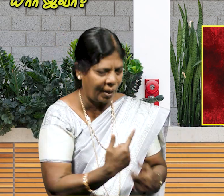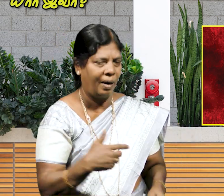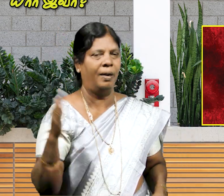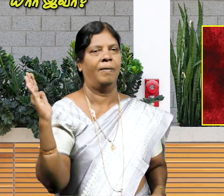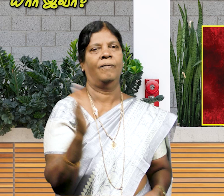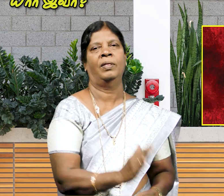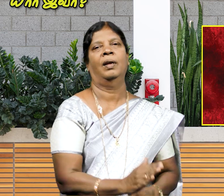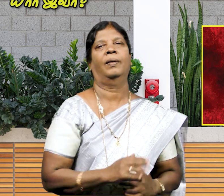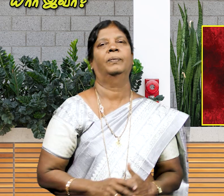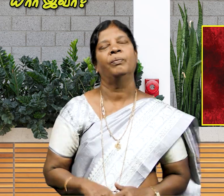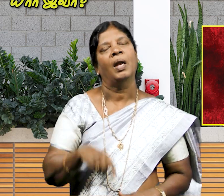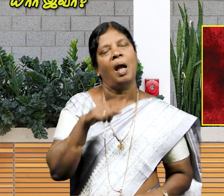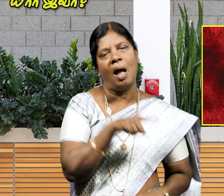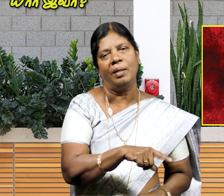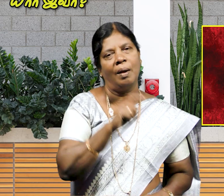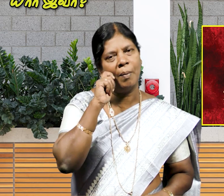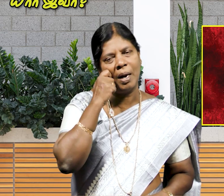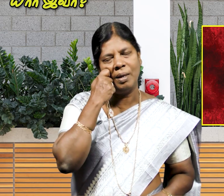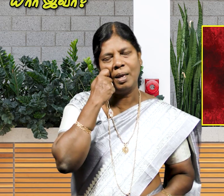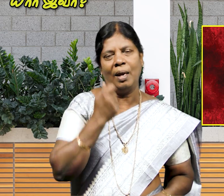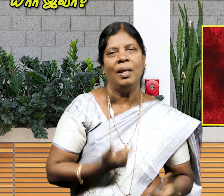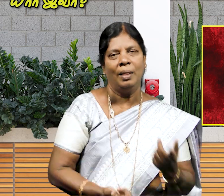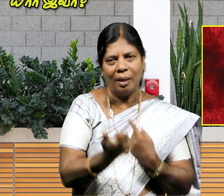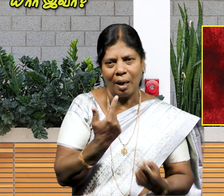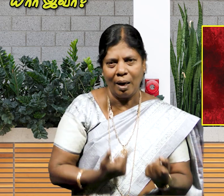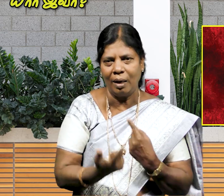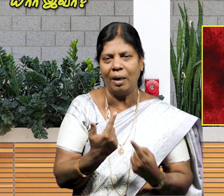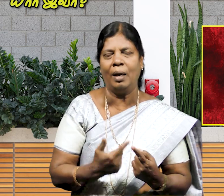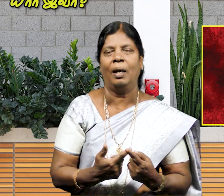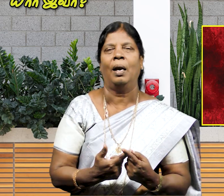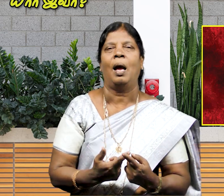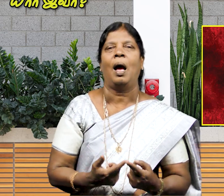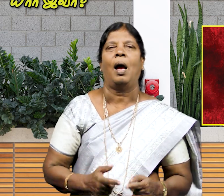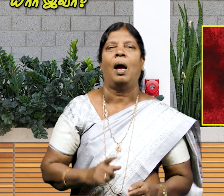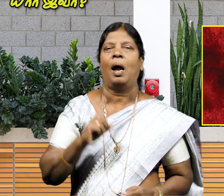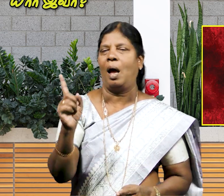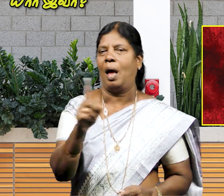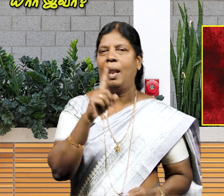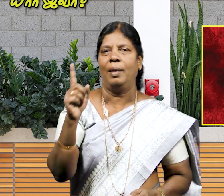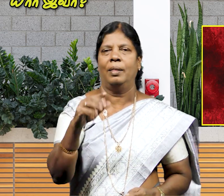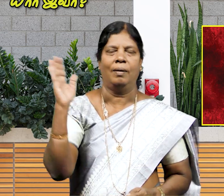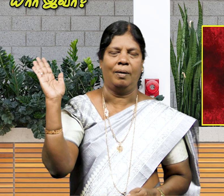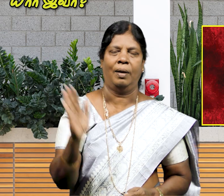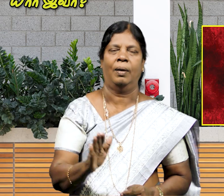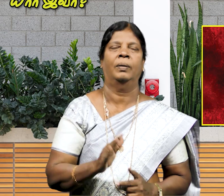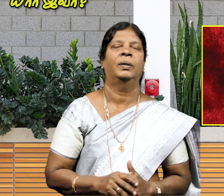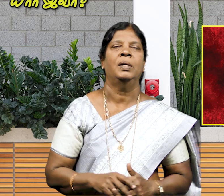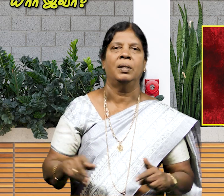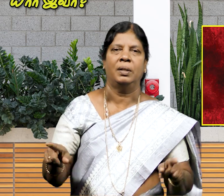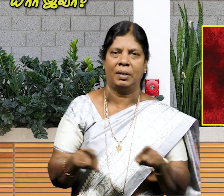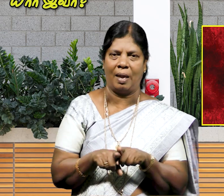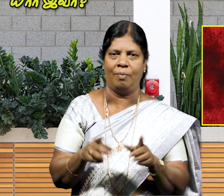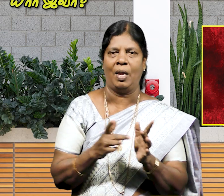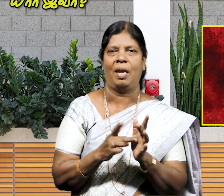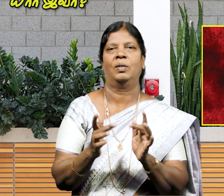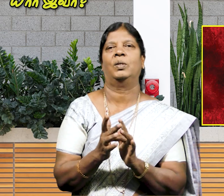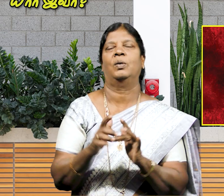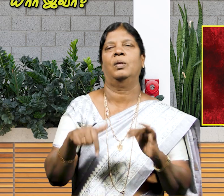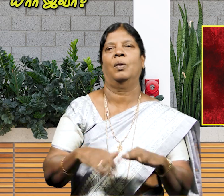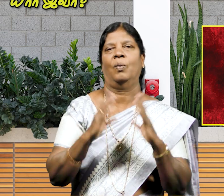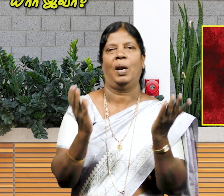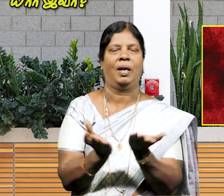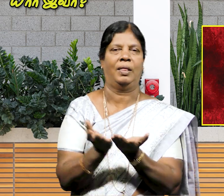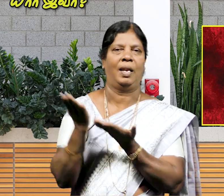வந்தார். அவன் தேடி அலைந்தது போல இந்த பூமியிலே அவர் தேடி வந்தார். இந்த ஆட்டை